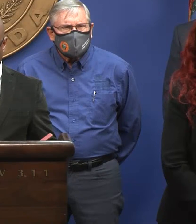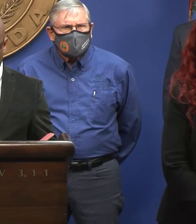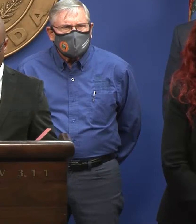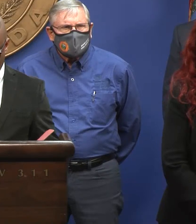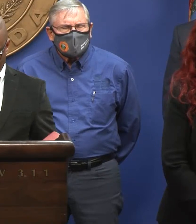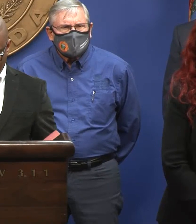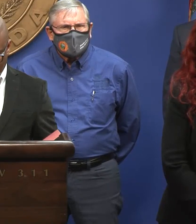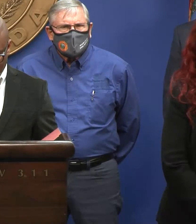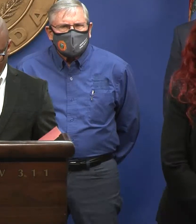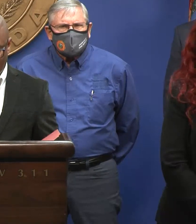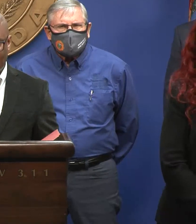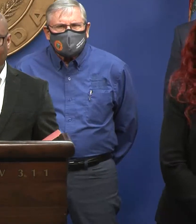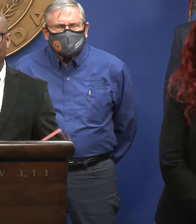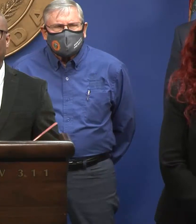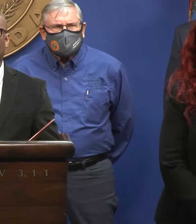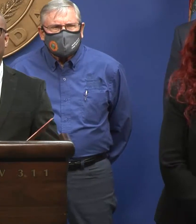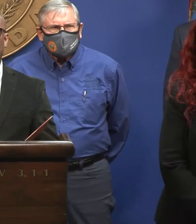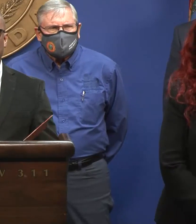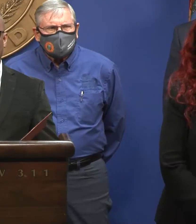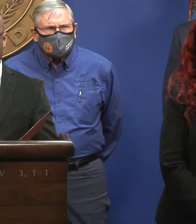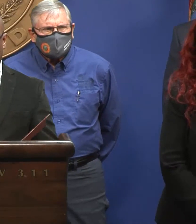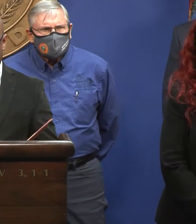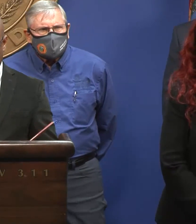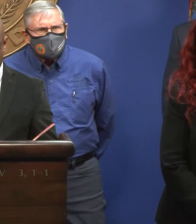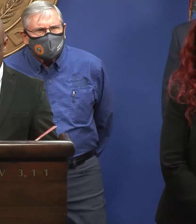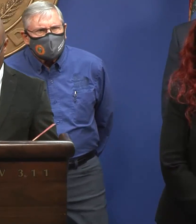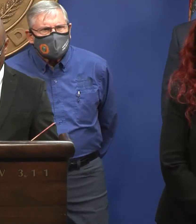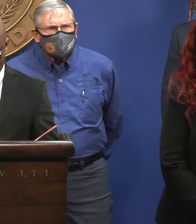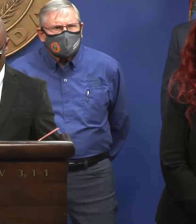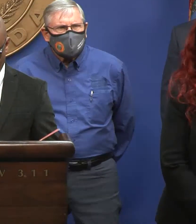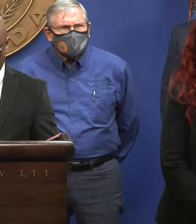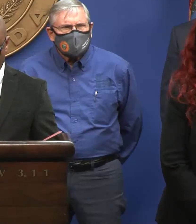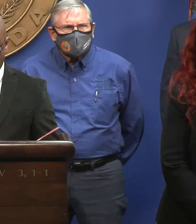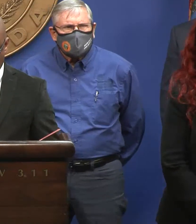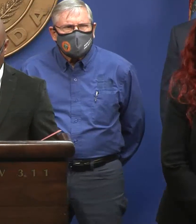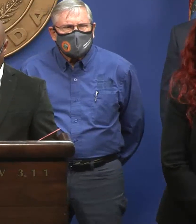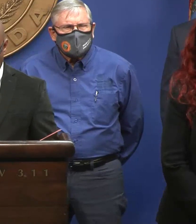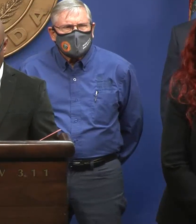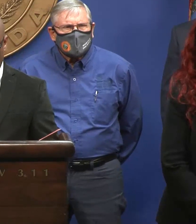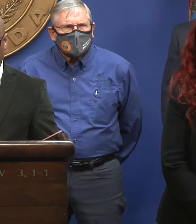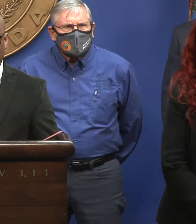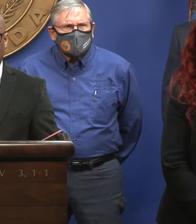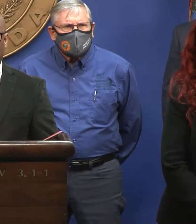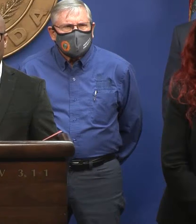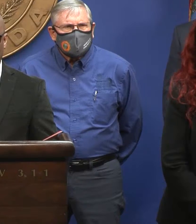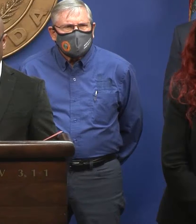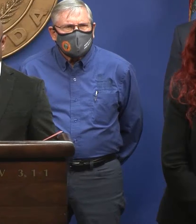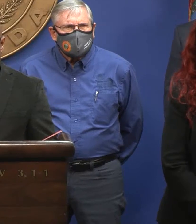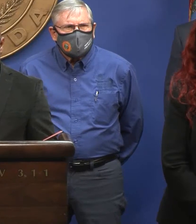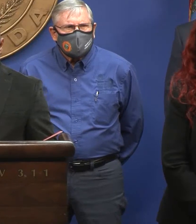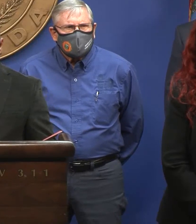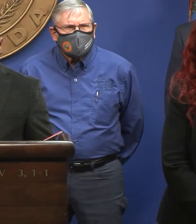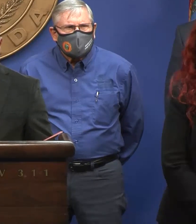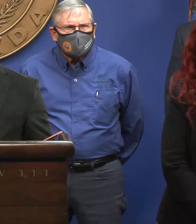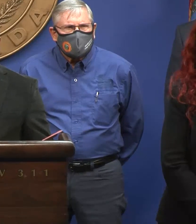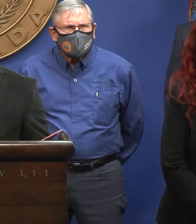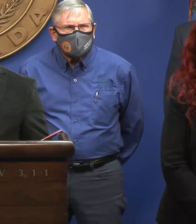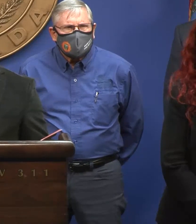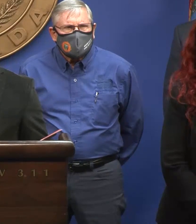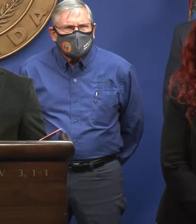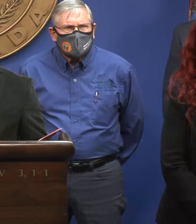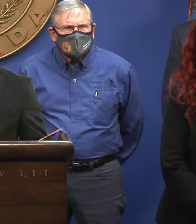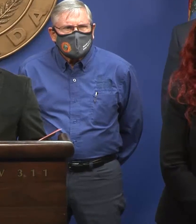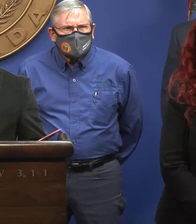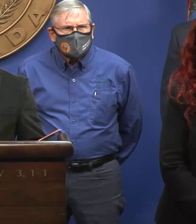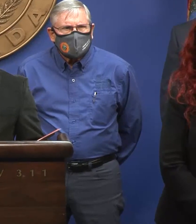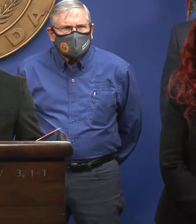qui sont importants pendant la période cyclone et que nous tous devons prêter attention avec eux. Premièrement, il faut que nous restions informés.